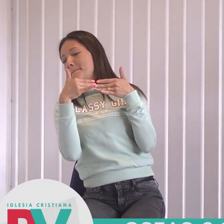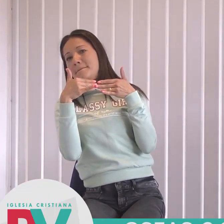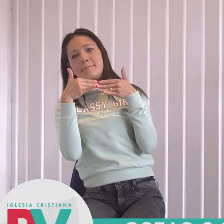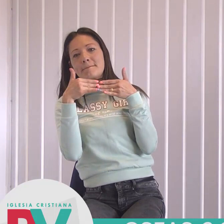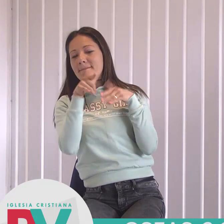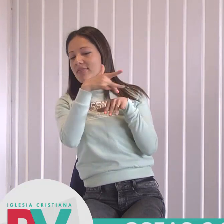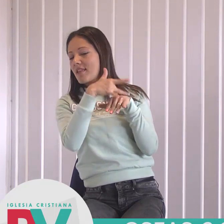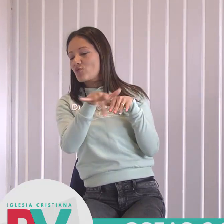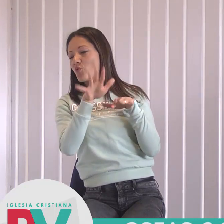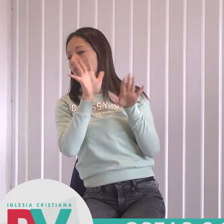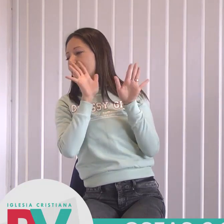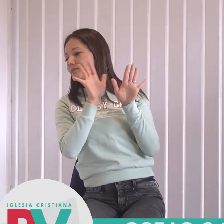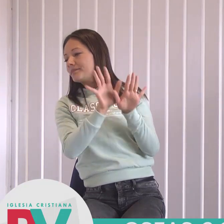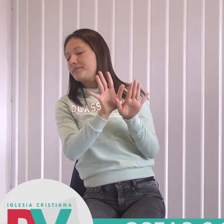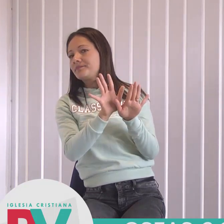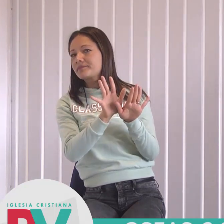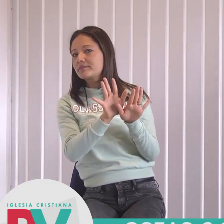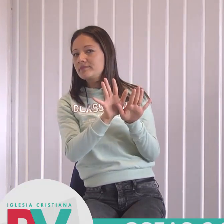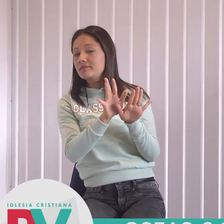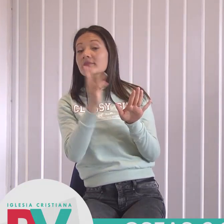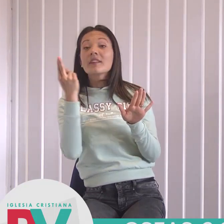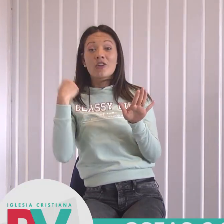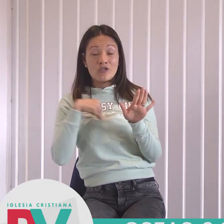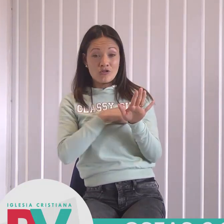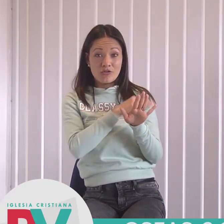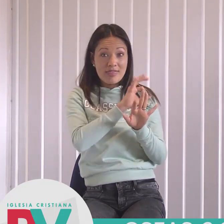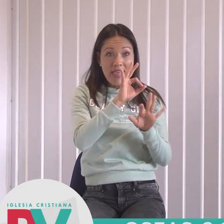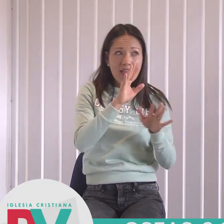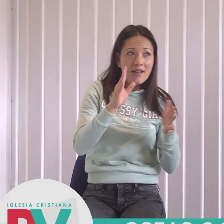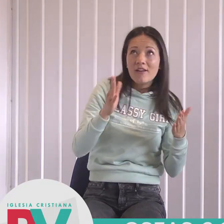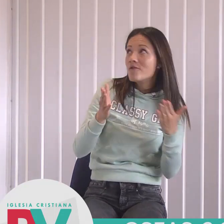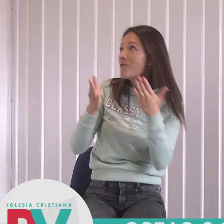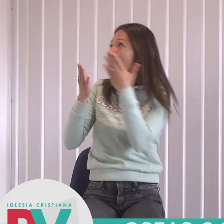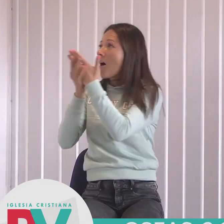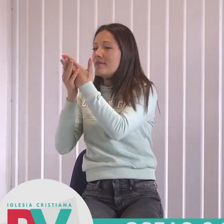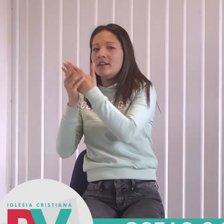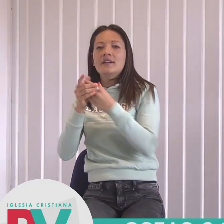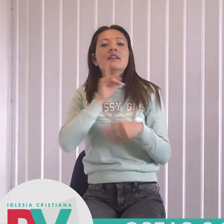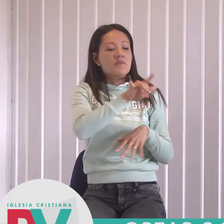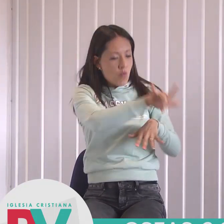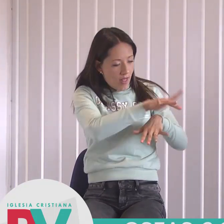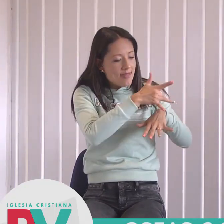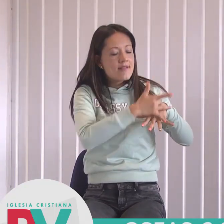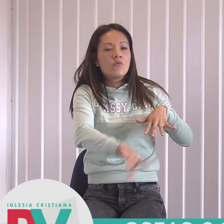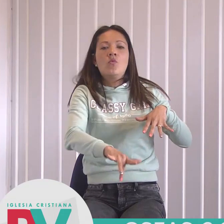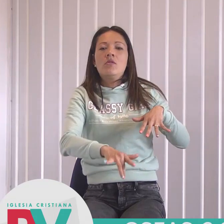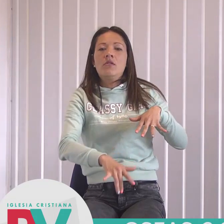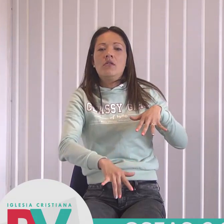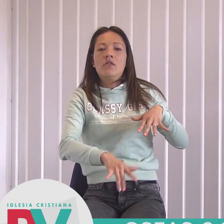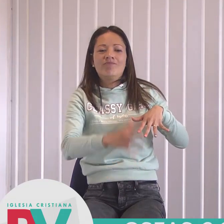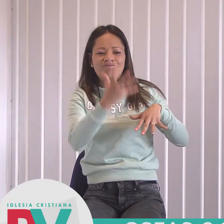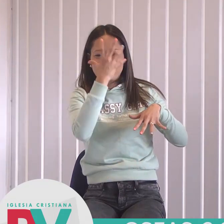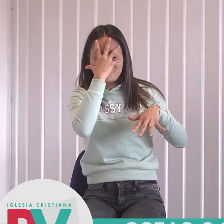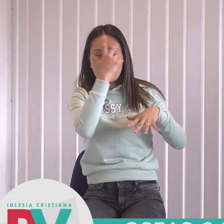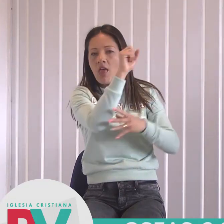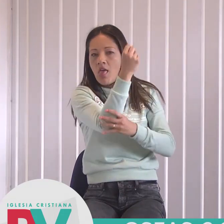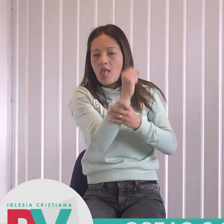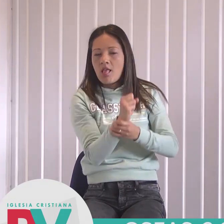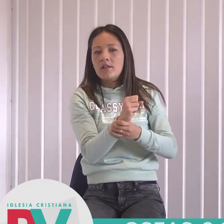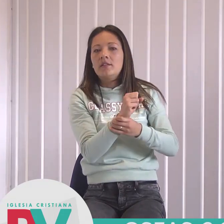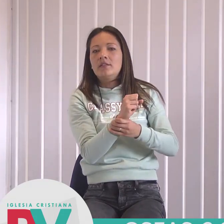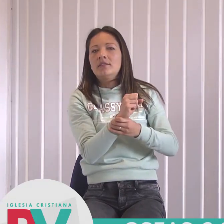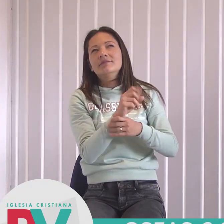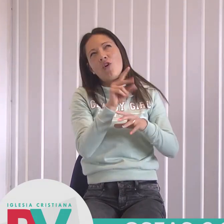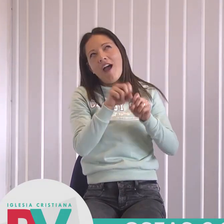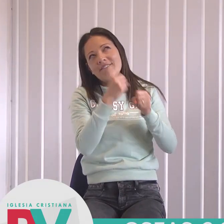que sean desnudados. Y si nosotros no nos volvemos a Él, Él permitirá que usted y yo seamos desnudados, que seamos acabados.